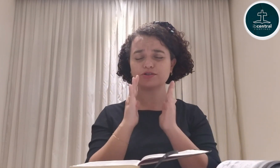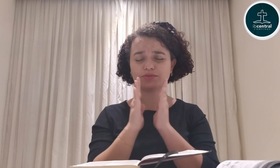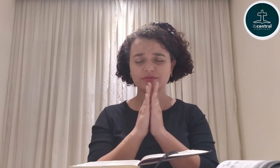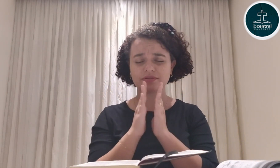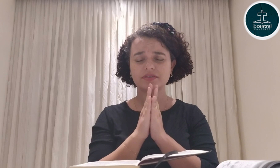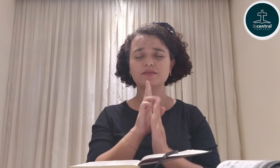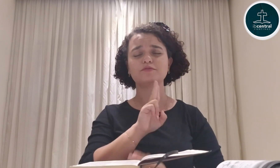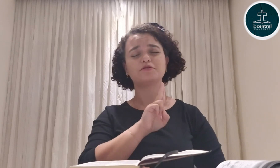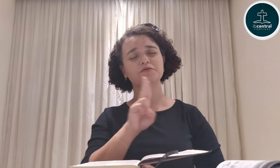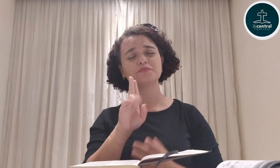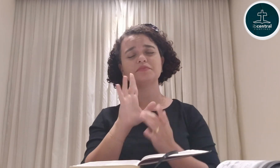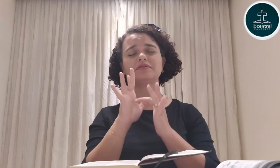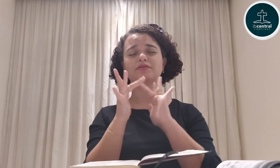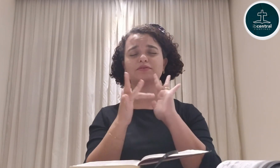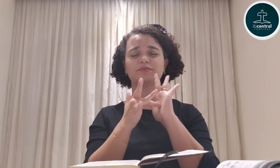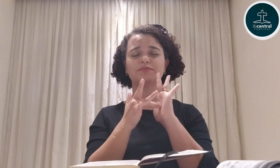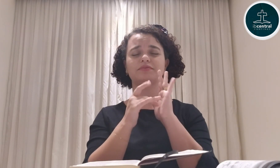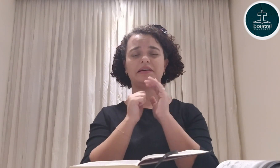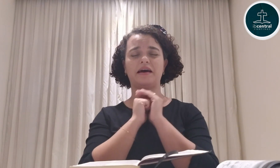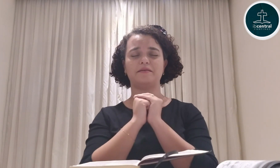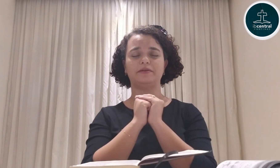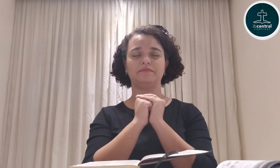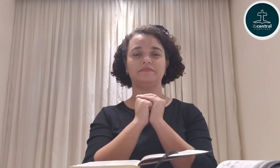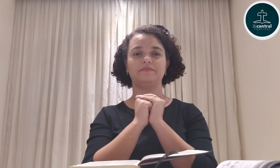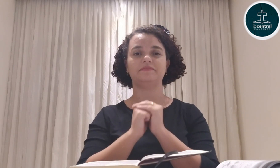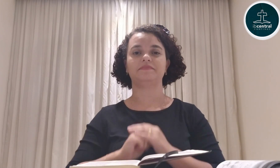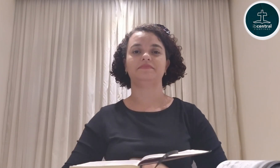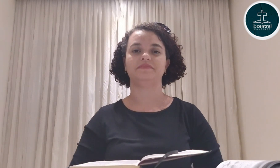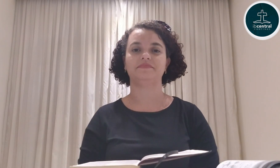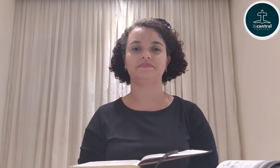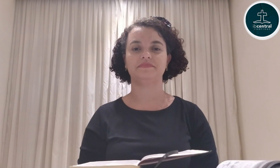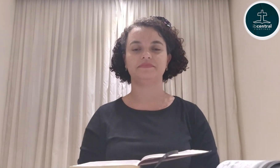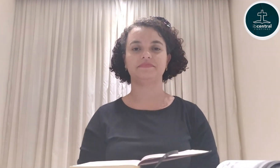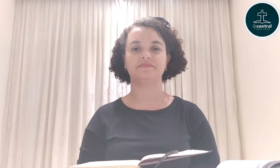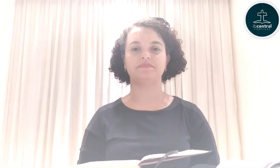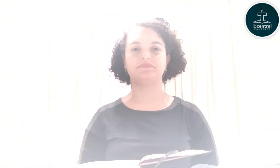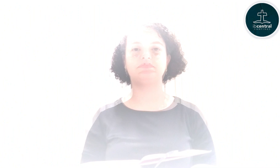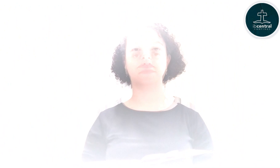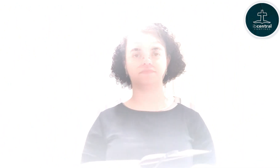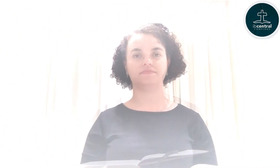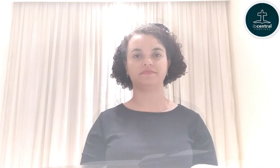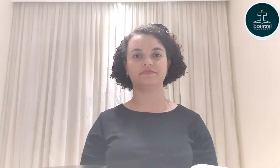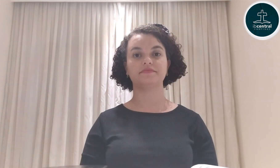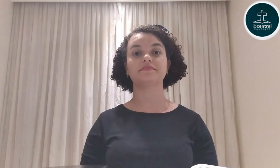nossos corações. Nós oramos em nome de Jesus. Amém.